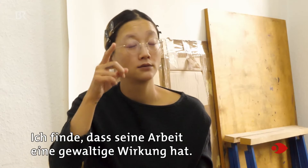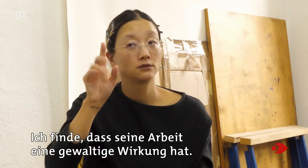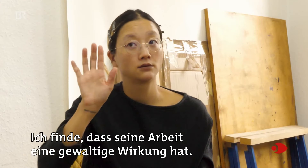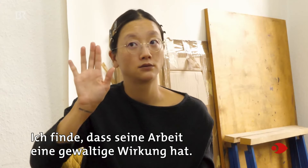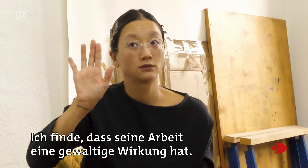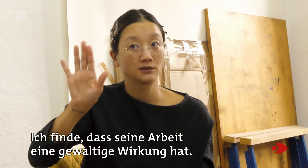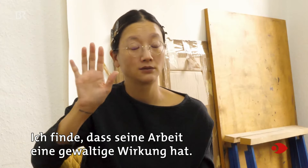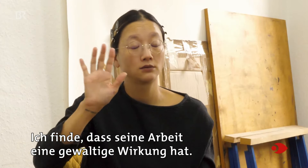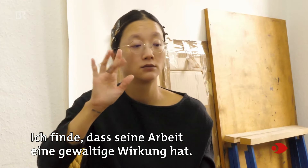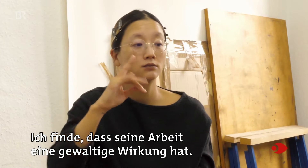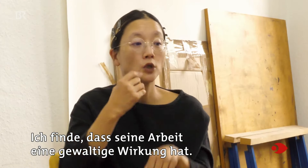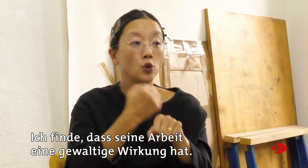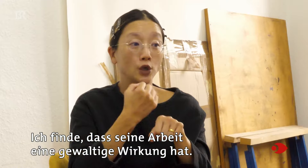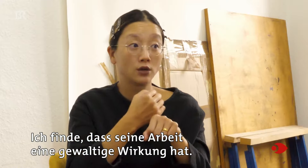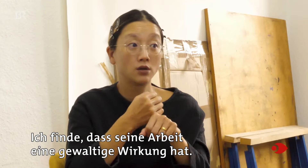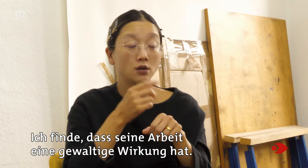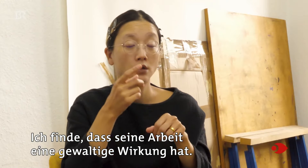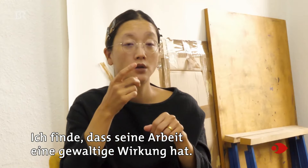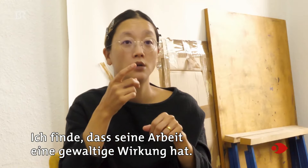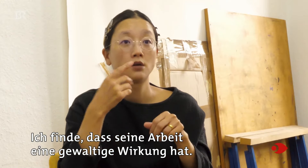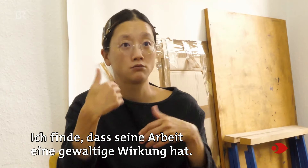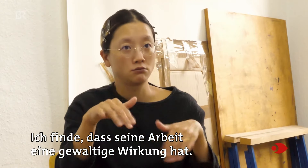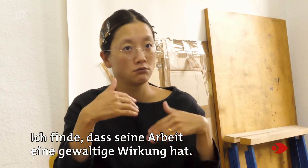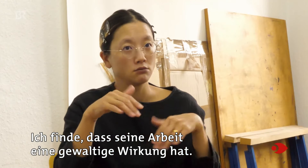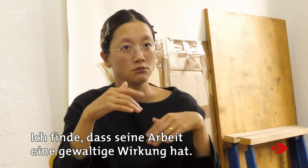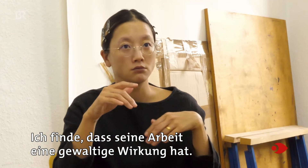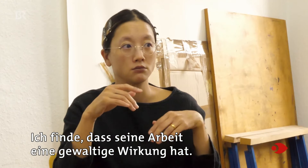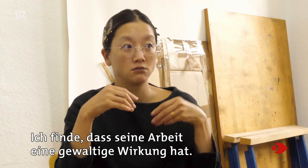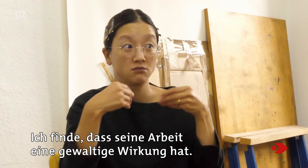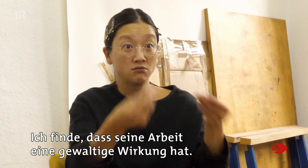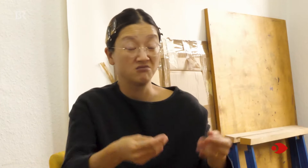Ich finde, dass seine Arbeit eine gewaltige Wirkung hat.